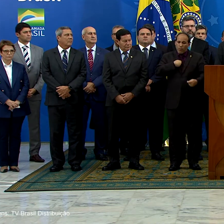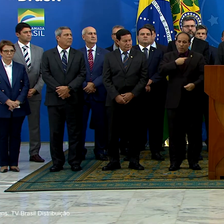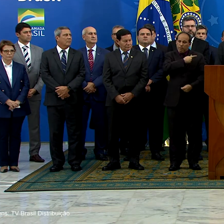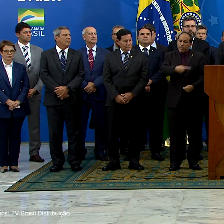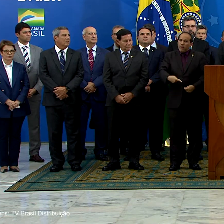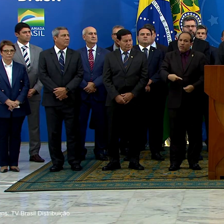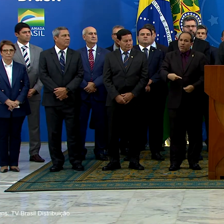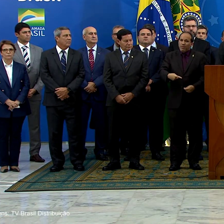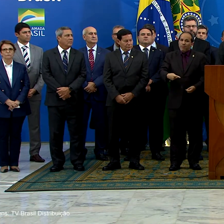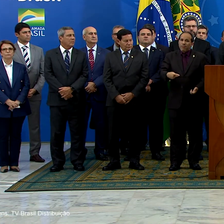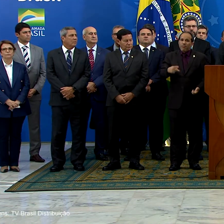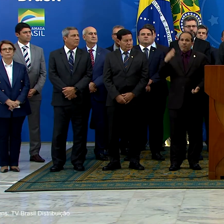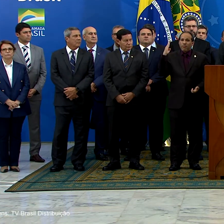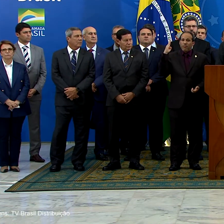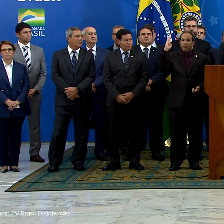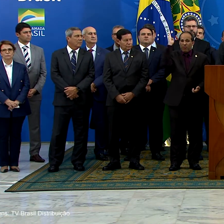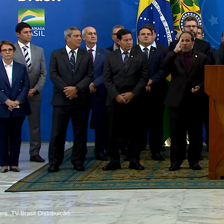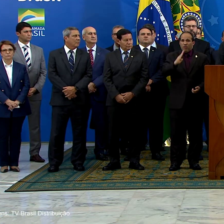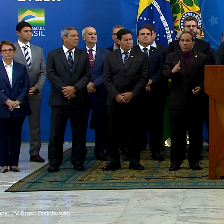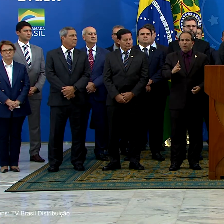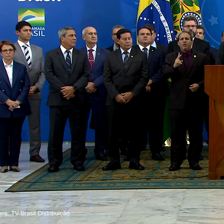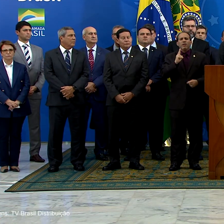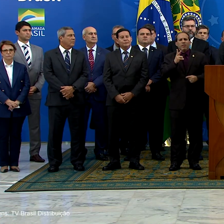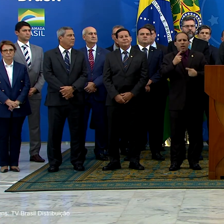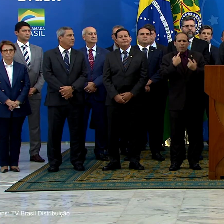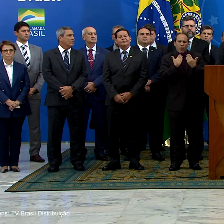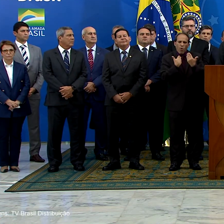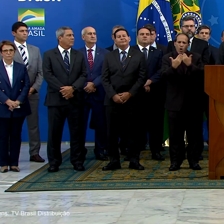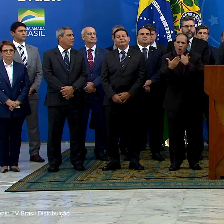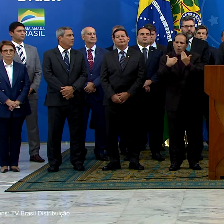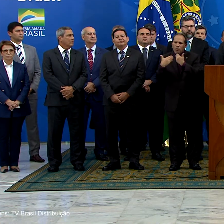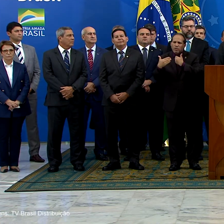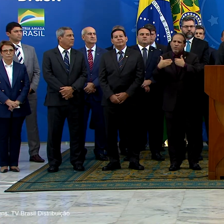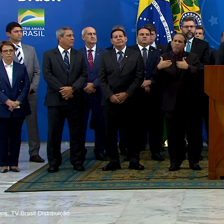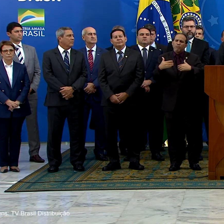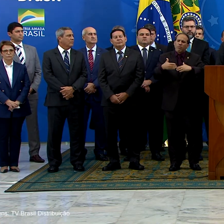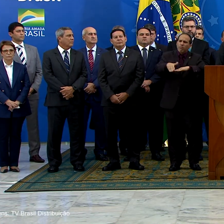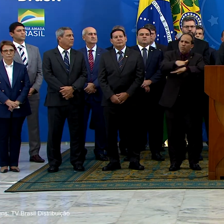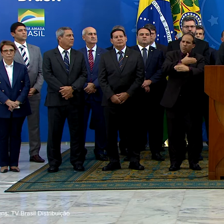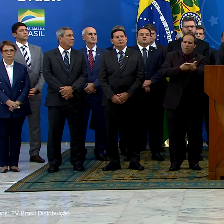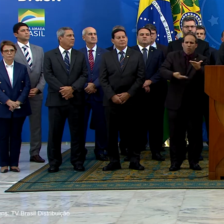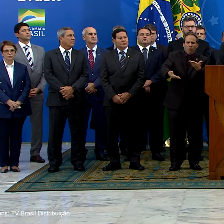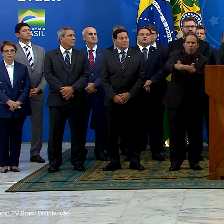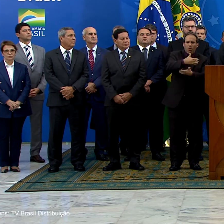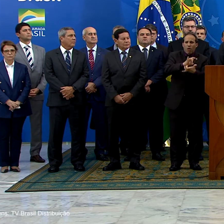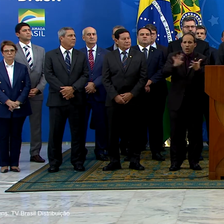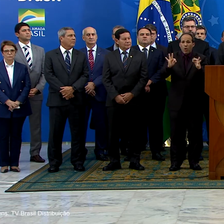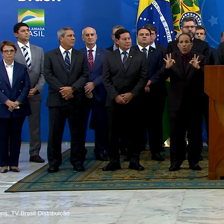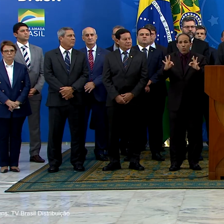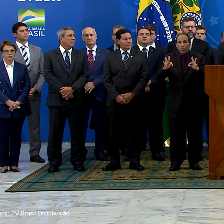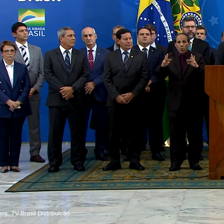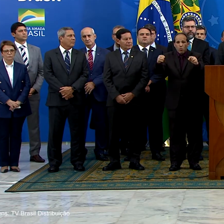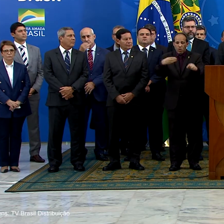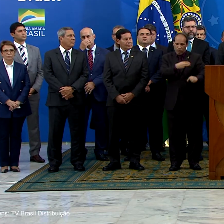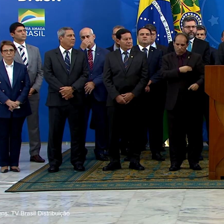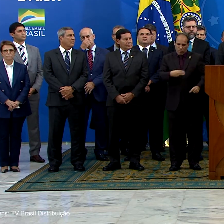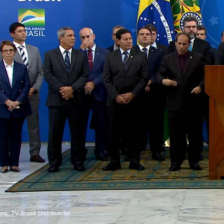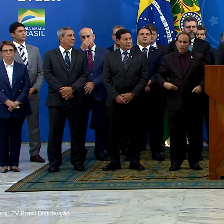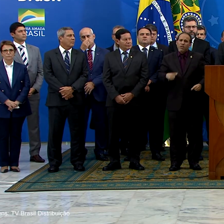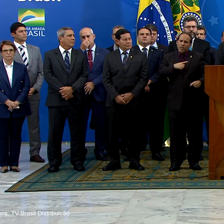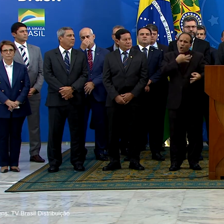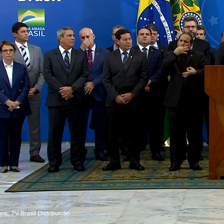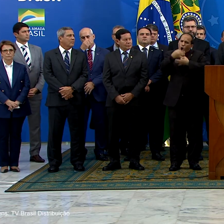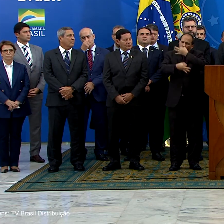eu sempre mantive diálogos republicanos com todos os meus medos temos discordâncias e